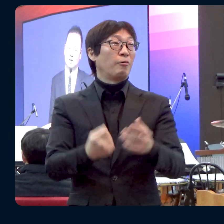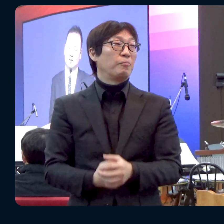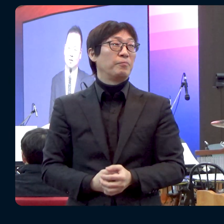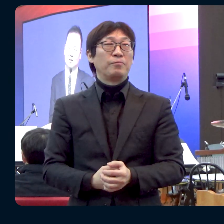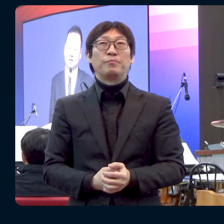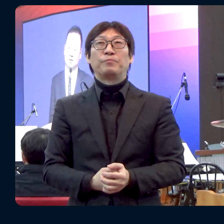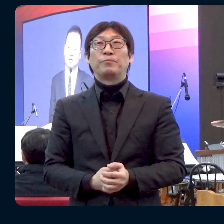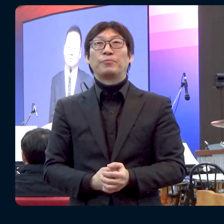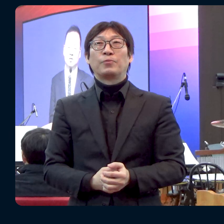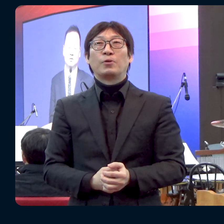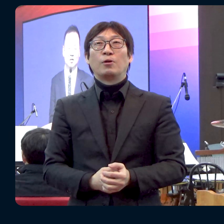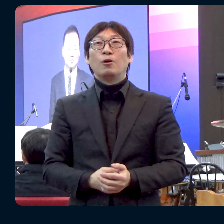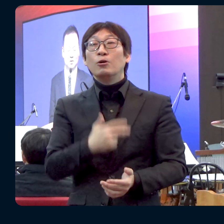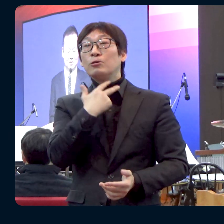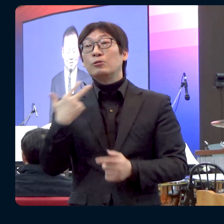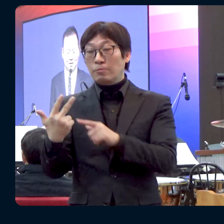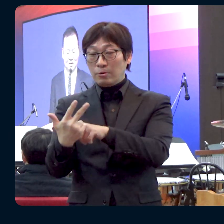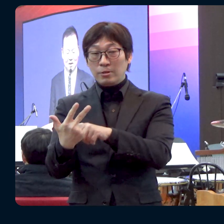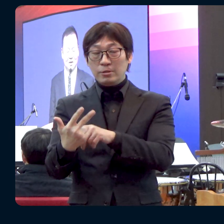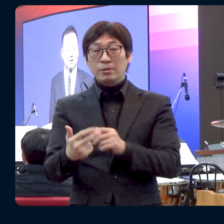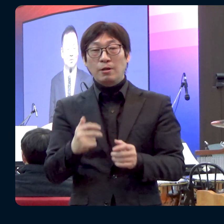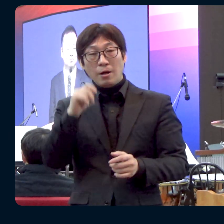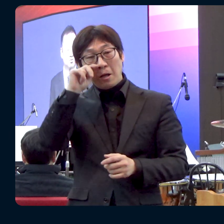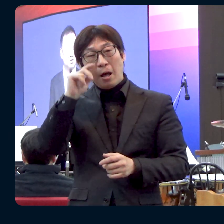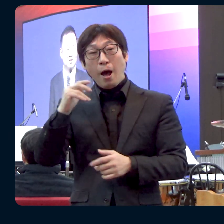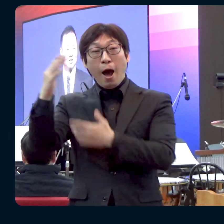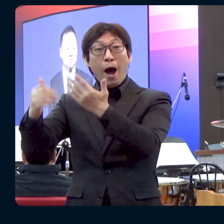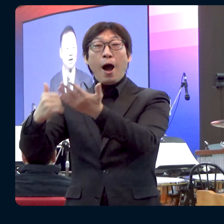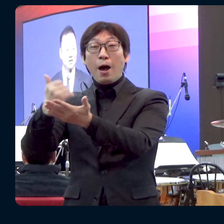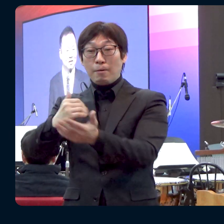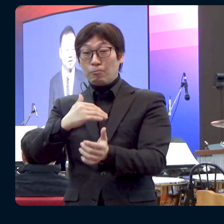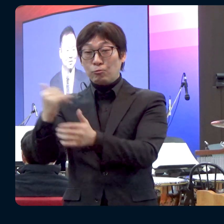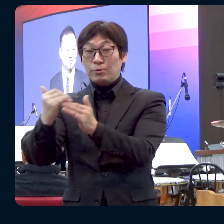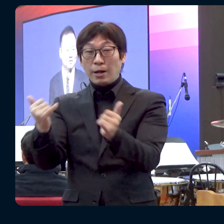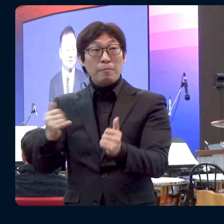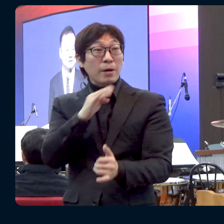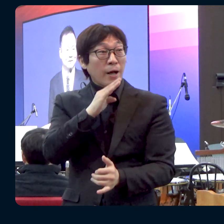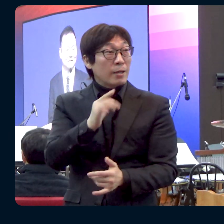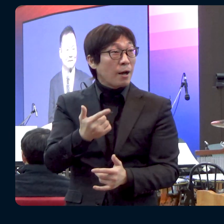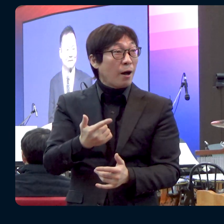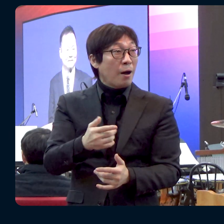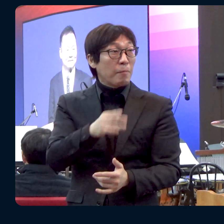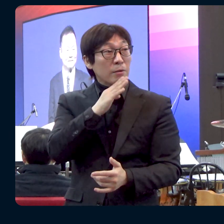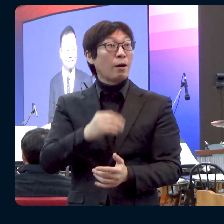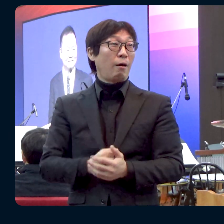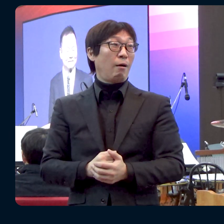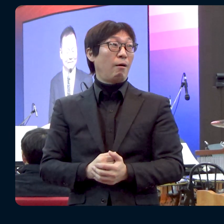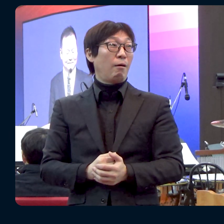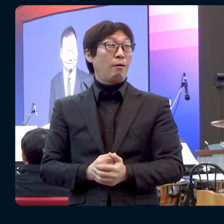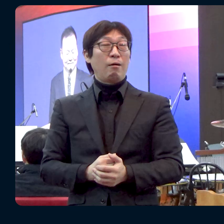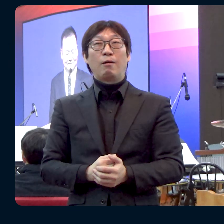그러면 스데반 집사님은 하나님이 부르신 사람이 아닐까요?